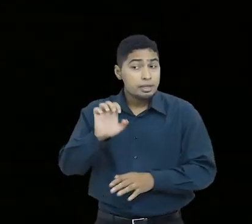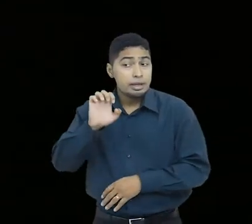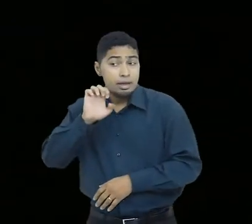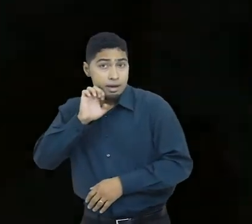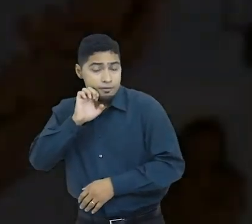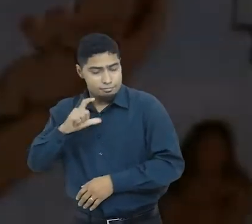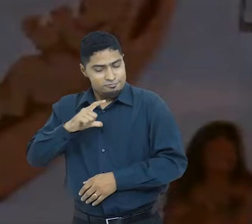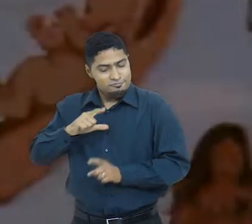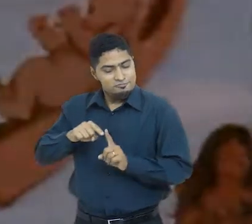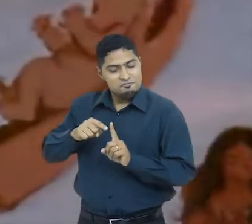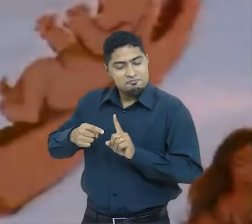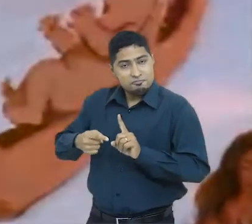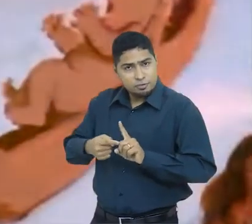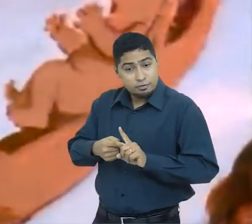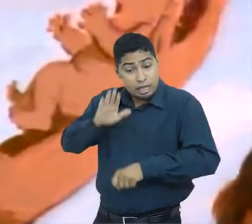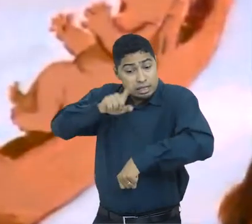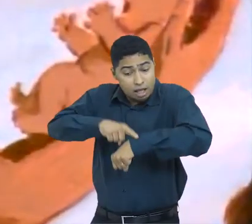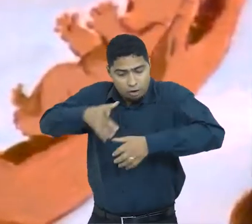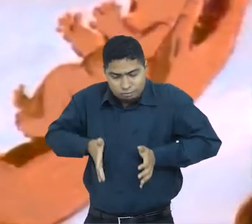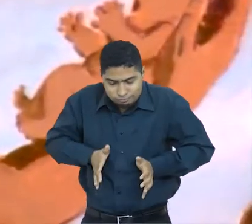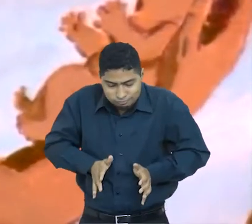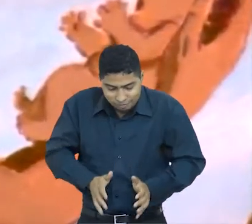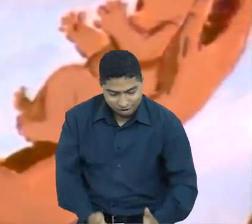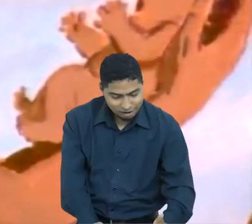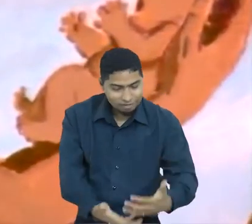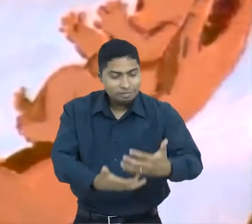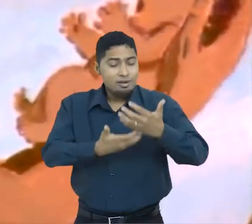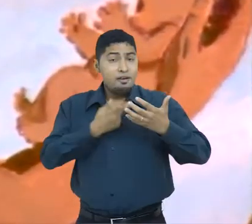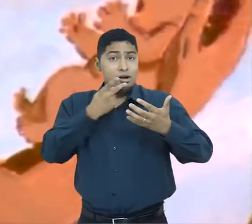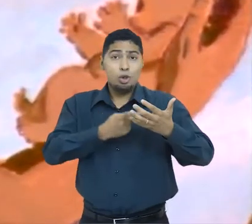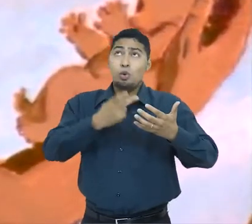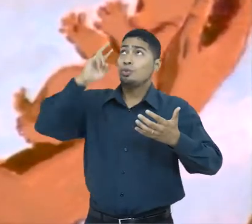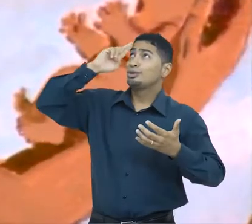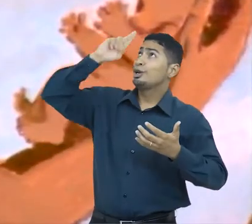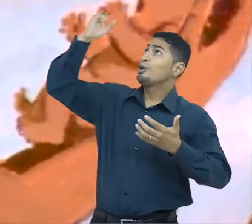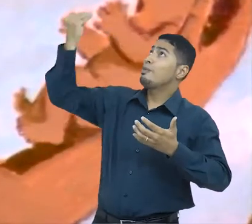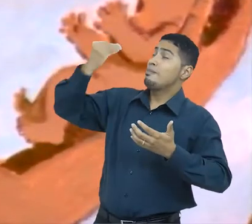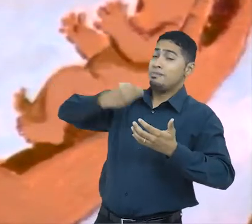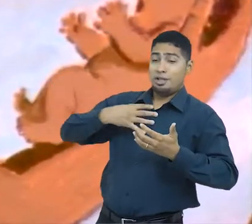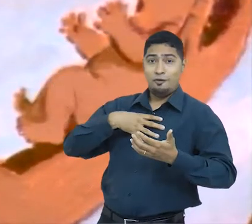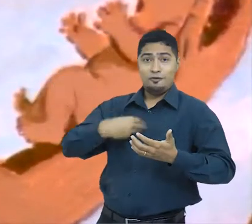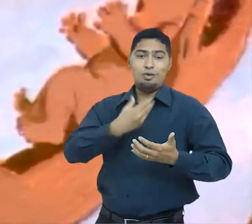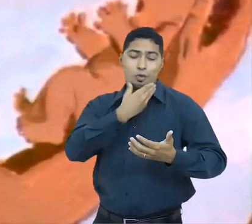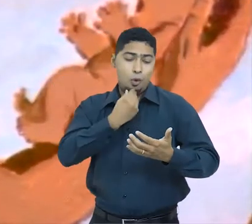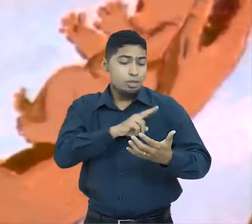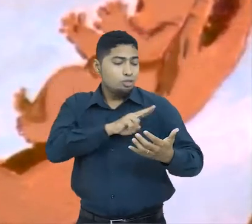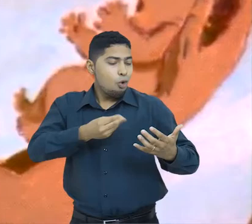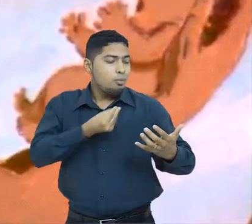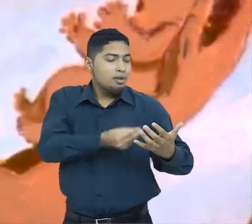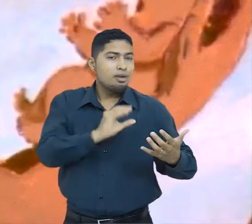Eva ficou grávida. Ao dar à luz, disse: O Senhor me deu um filho homem. Ela lhe deu o nome de